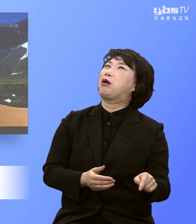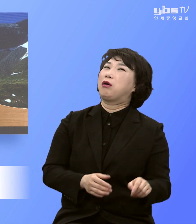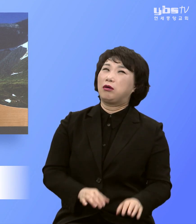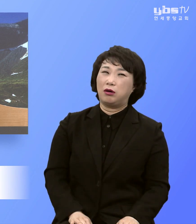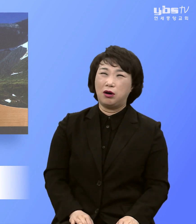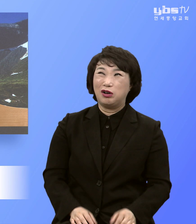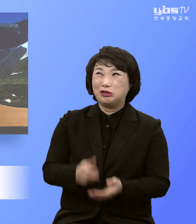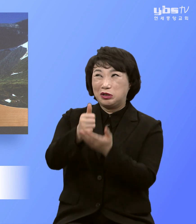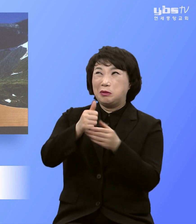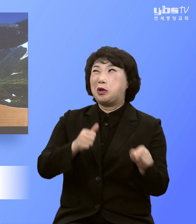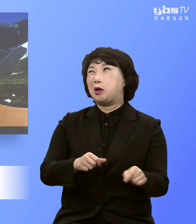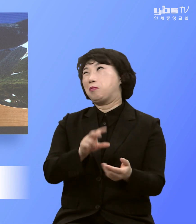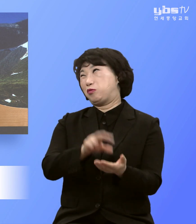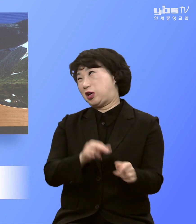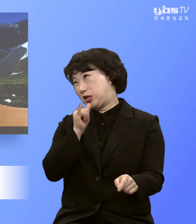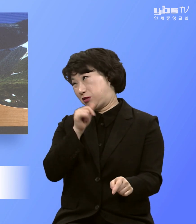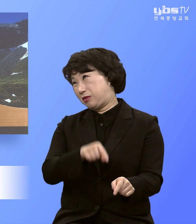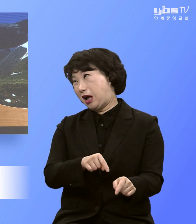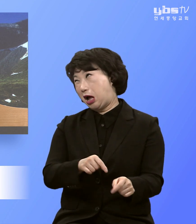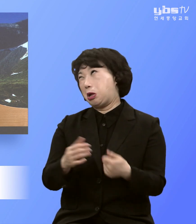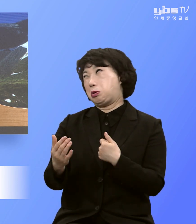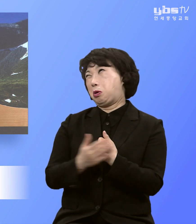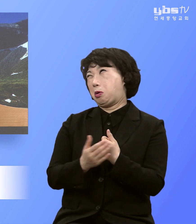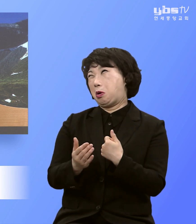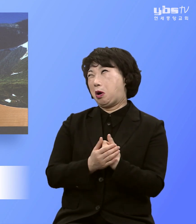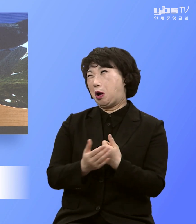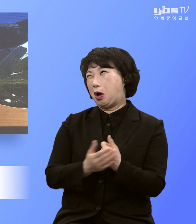도와주시옵소서. 주여, 이런 문제가 있습니다.